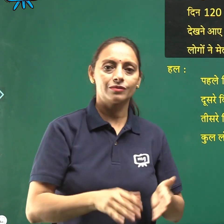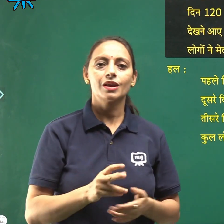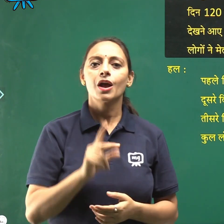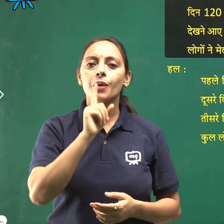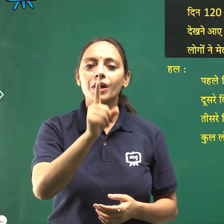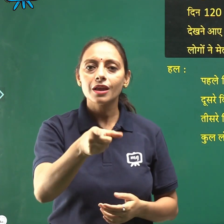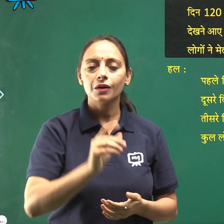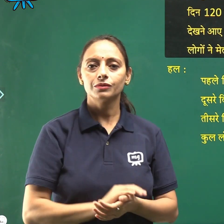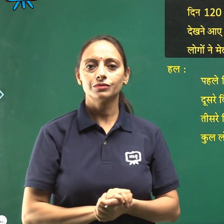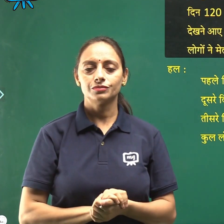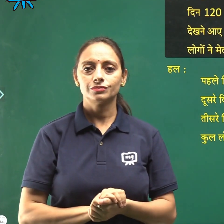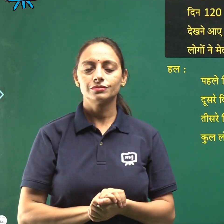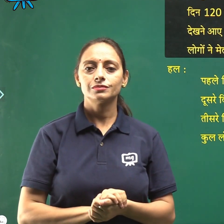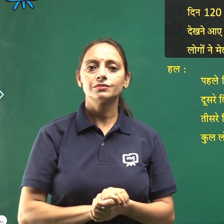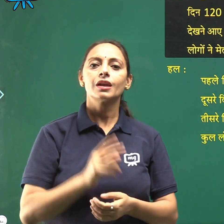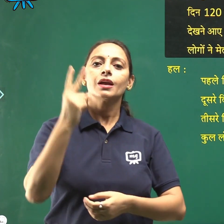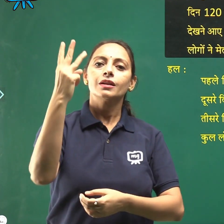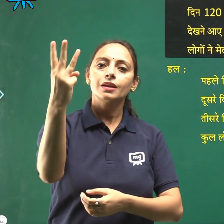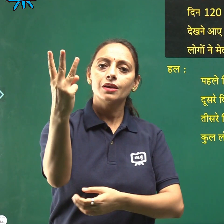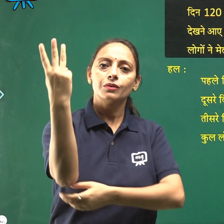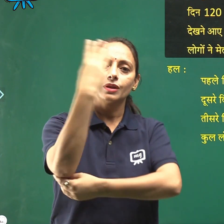बताओ तीनों दिन